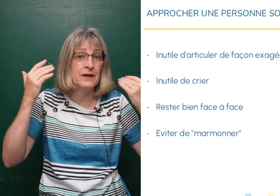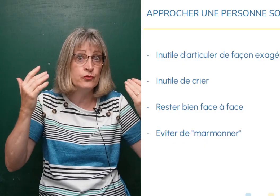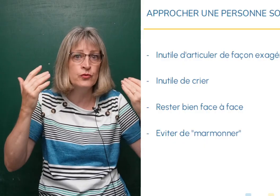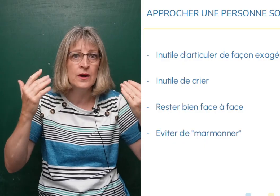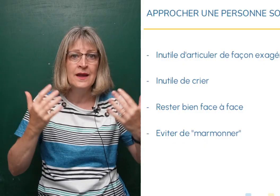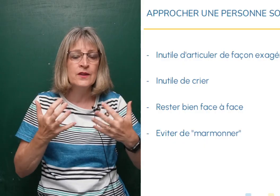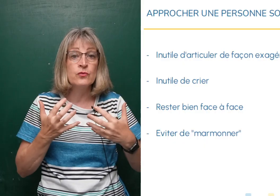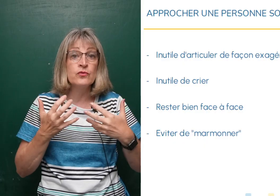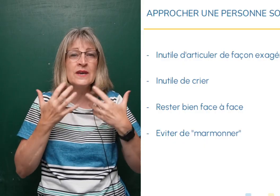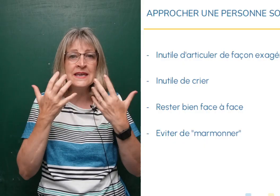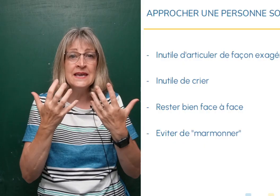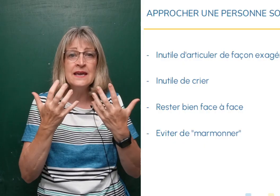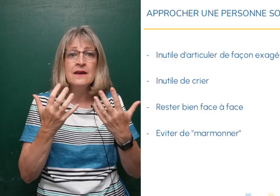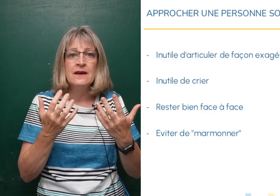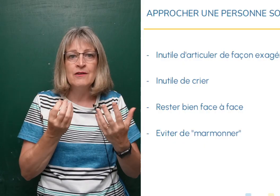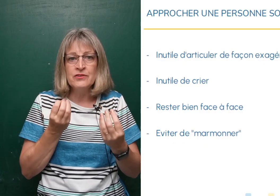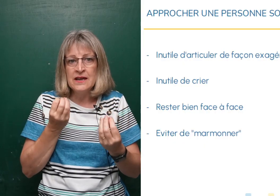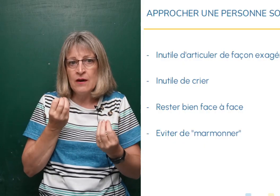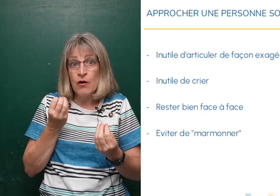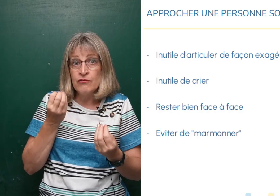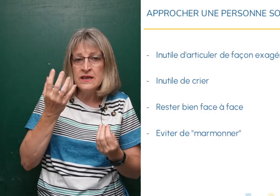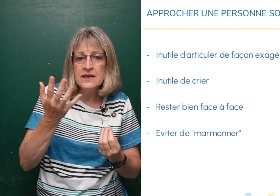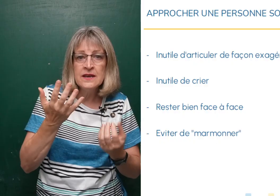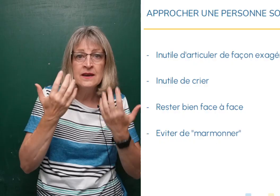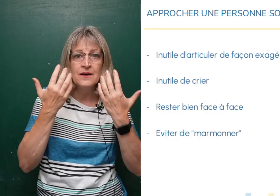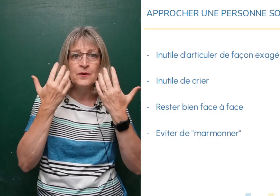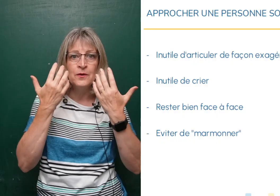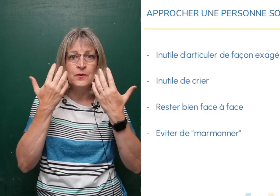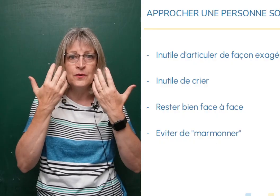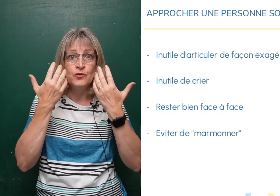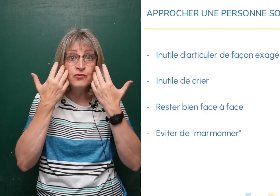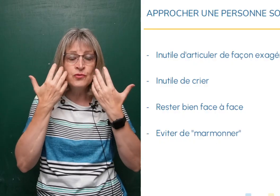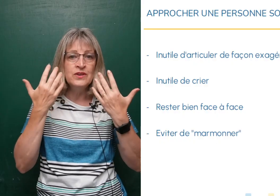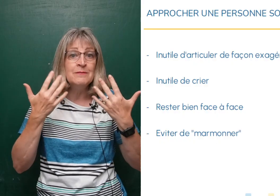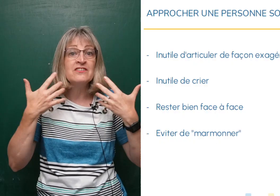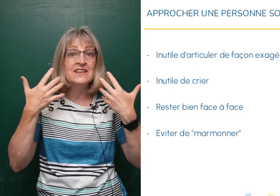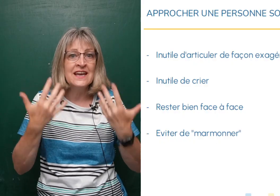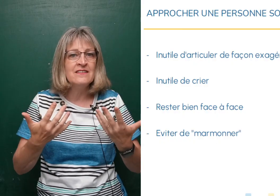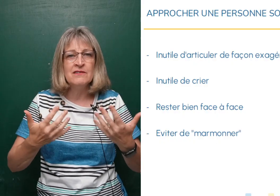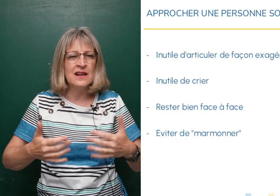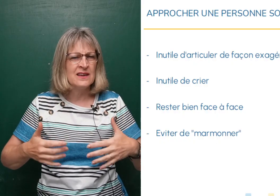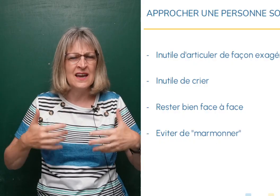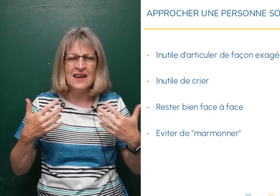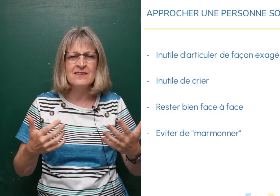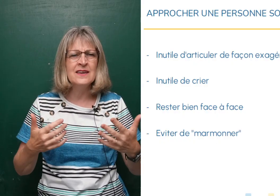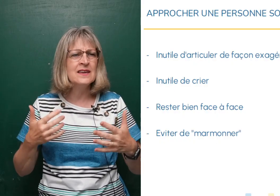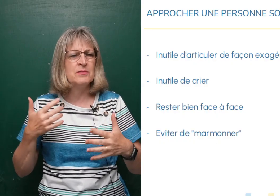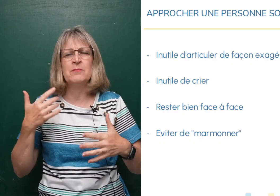tout. Donc de crier, vous allez renvoyer de vous une image négative. Quelqu'un qui est agacé, qui est peut-être pas